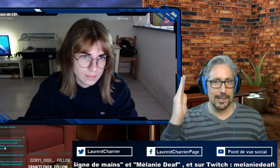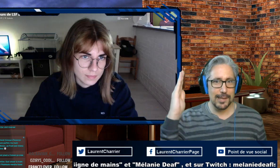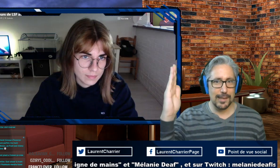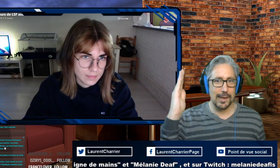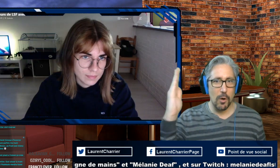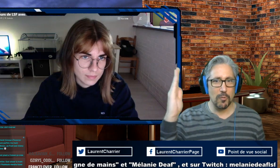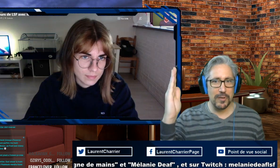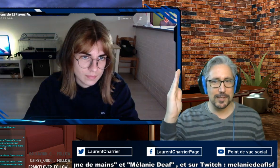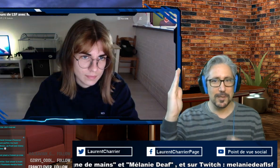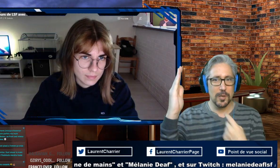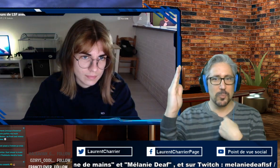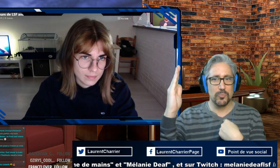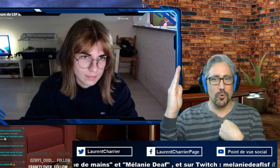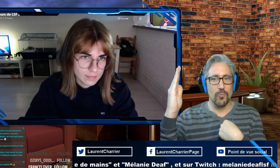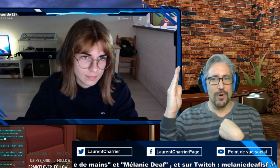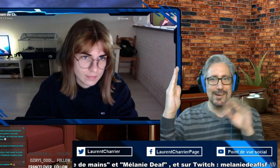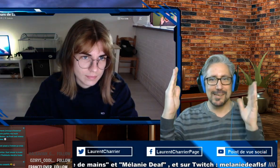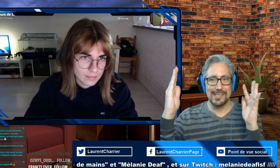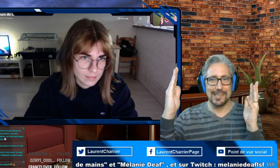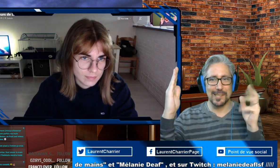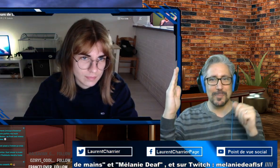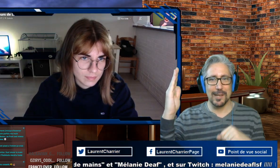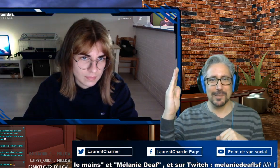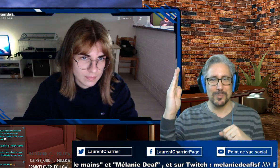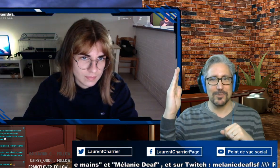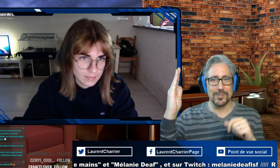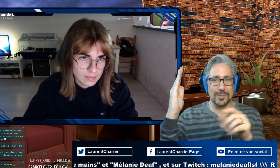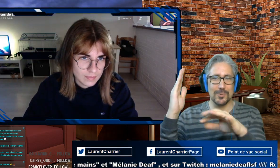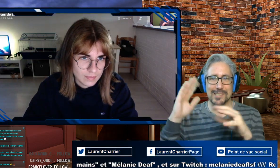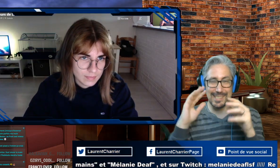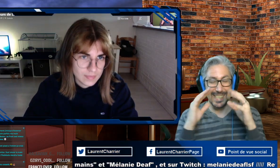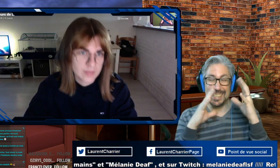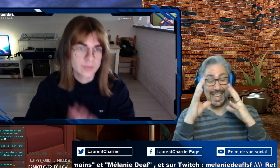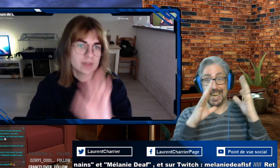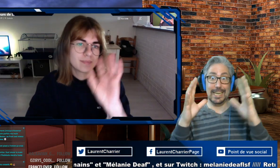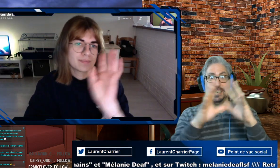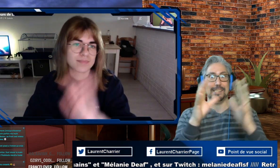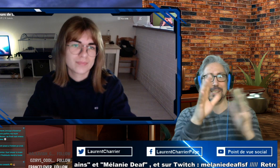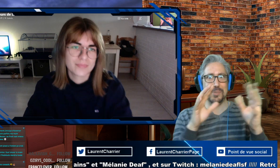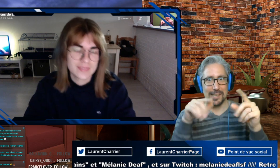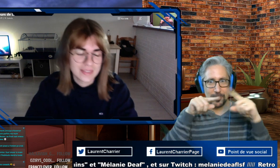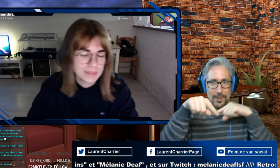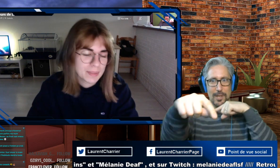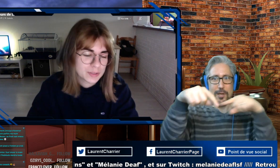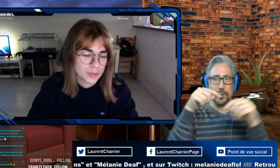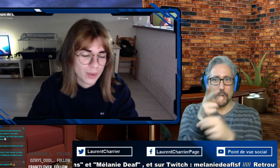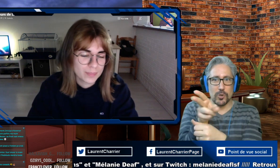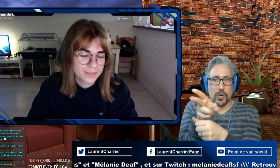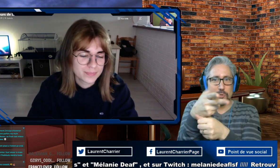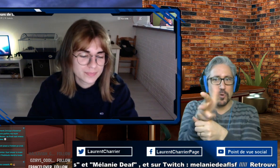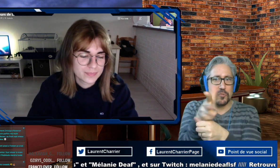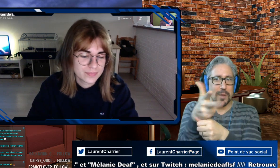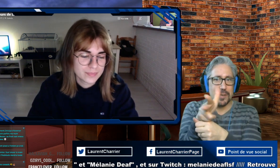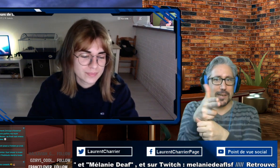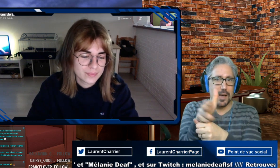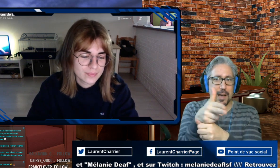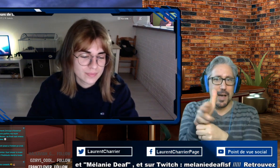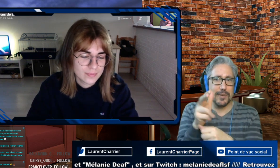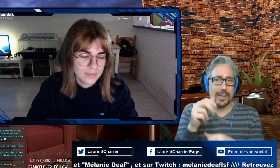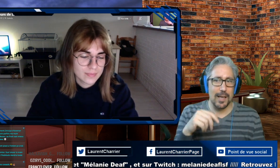voir, et là en fait, pour moi, c'est cette main-là qui bouge. Donc Oui. c'est bizarre quoi. Comme je me